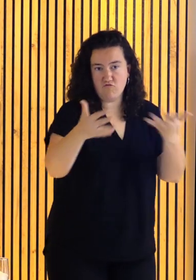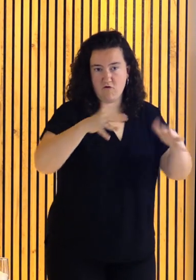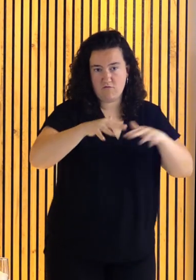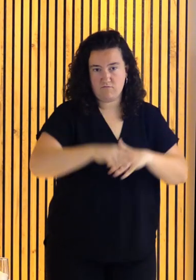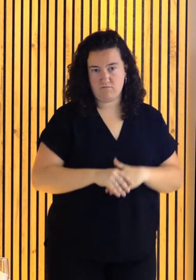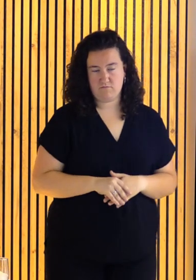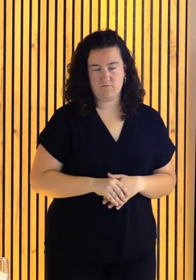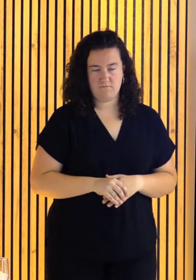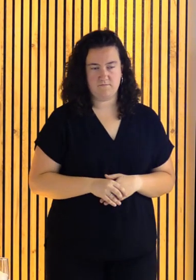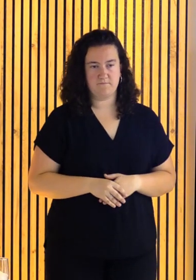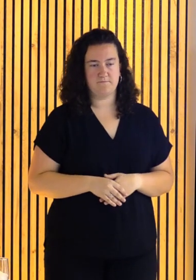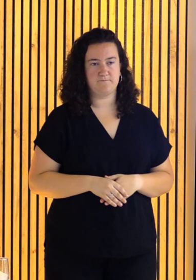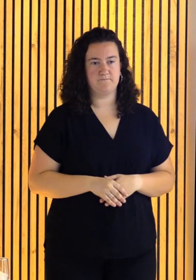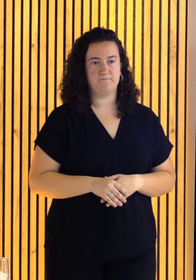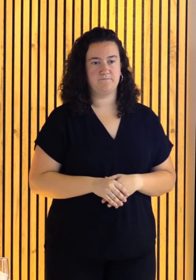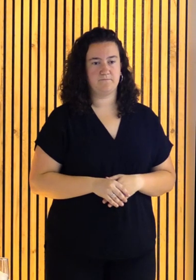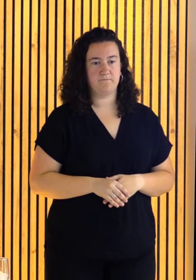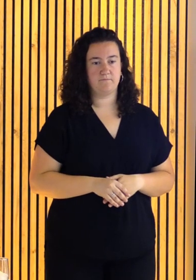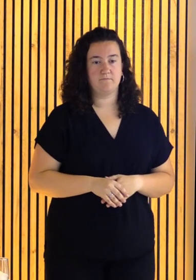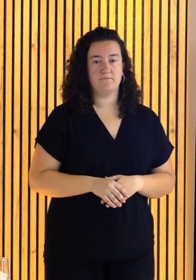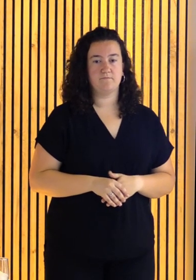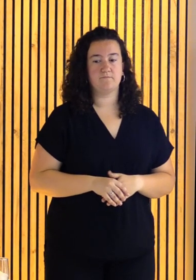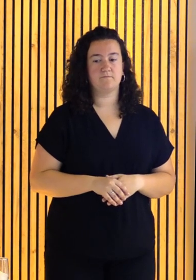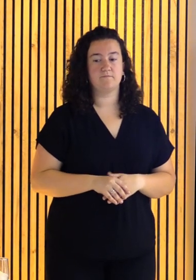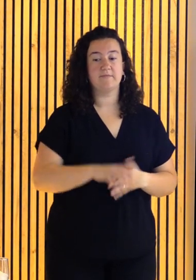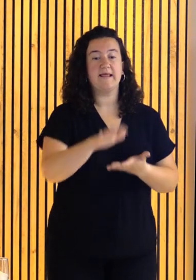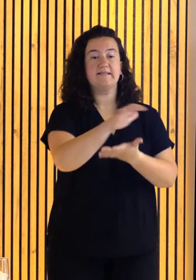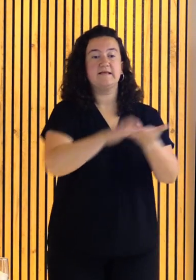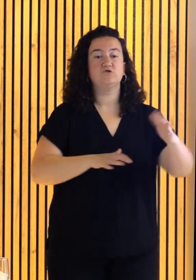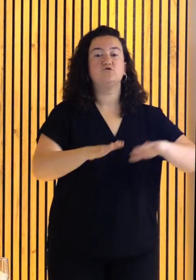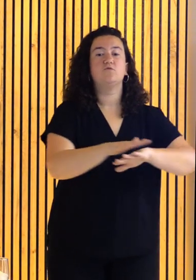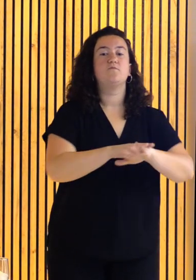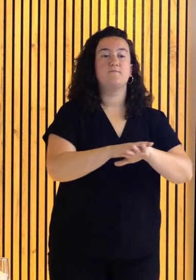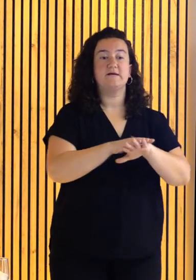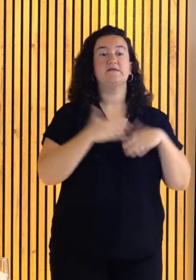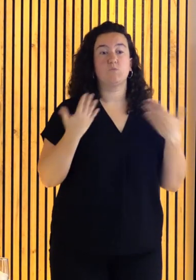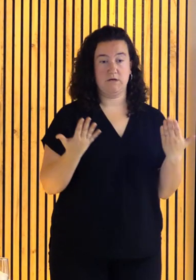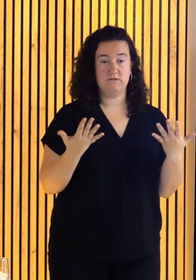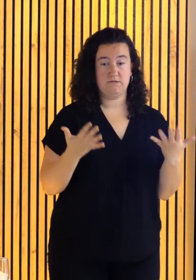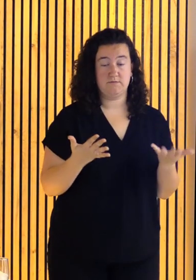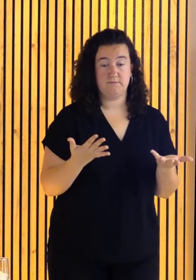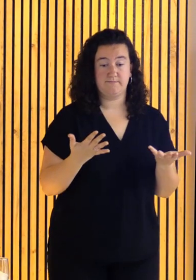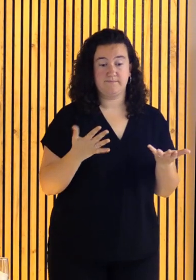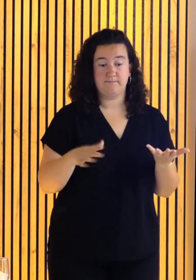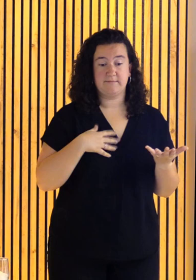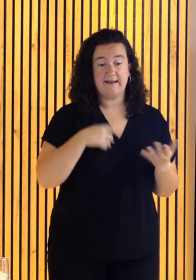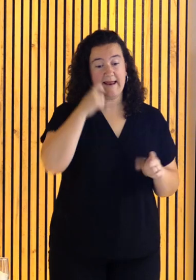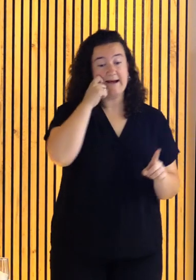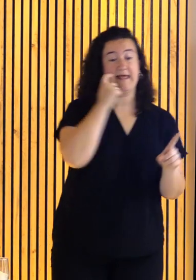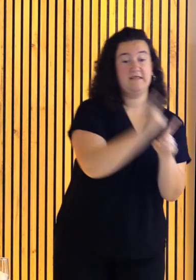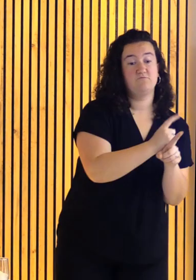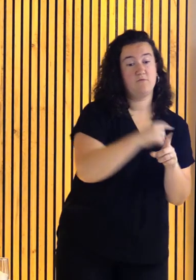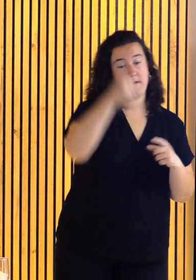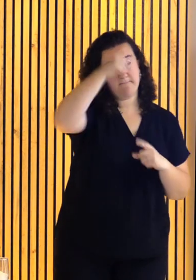edo faro izan zen, ezta? Testu oinarria da sistematikoki loturik elkarri loturi daudela arrazismoa, patriarkatua